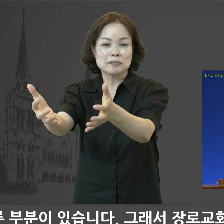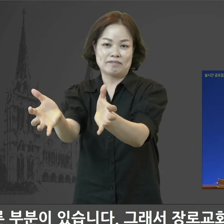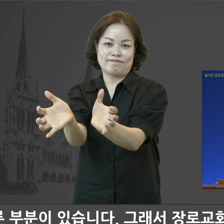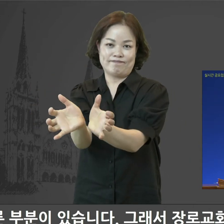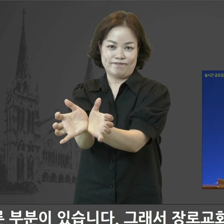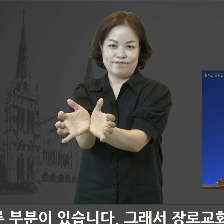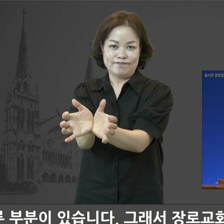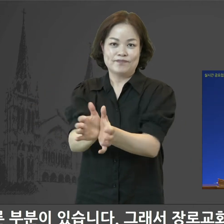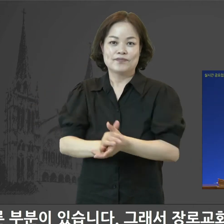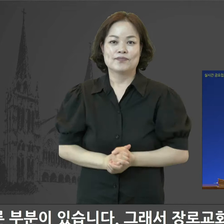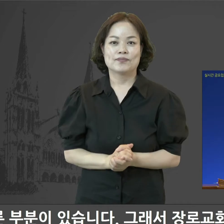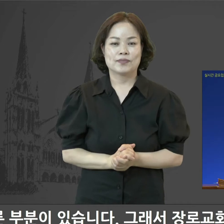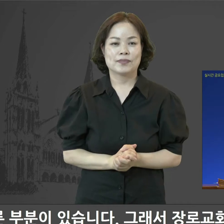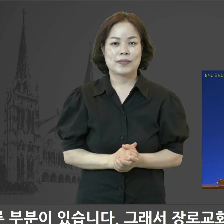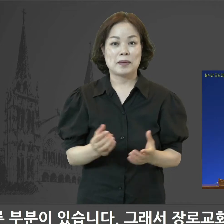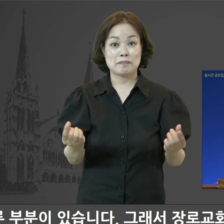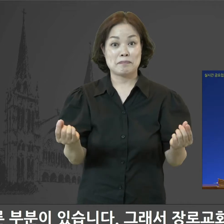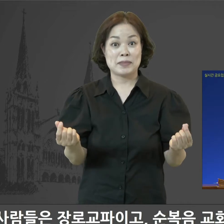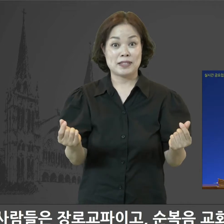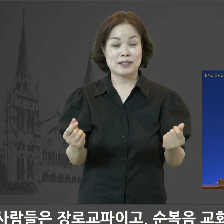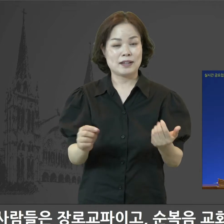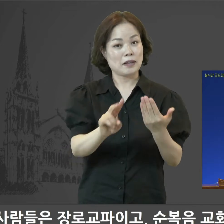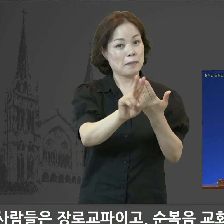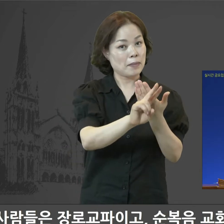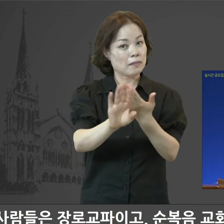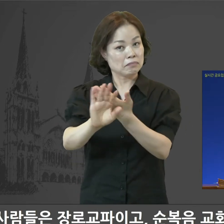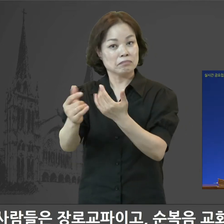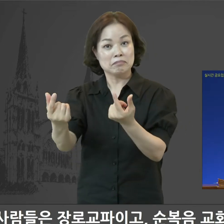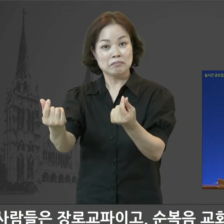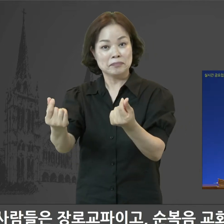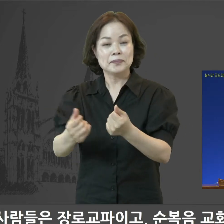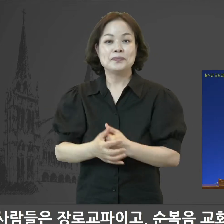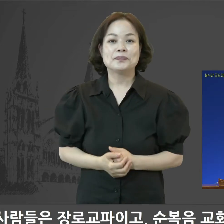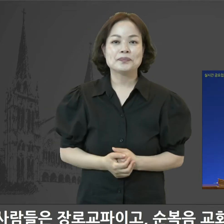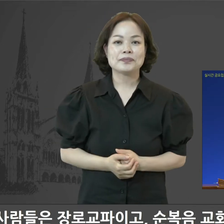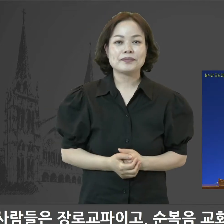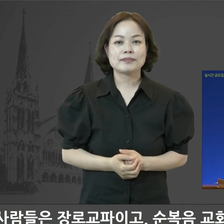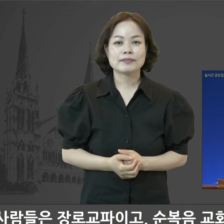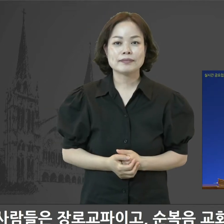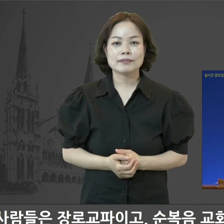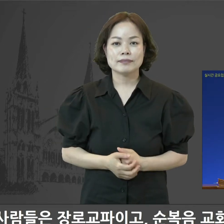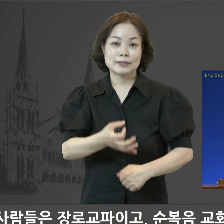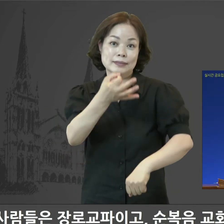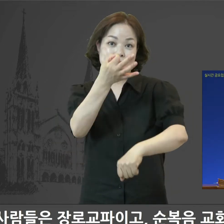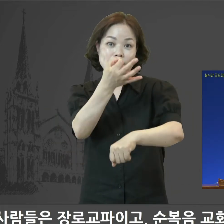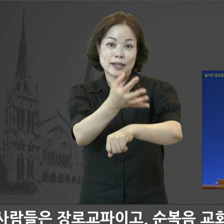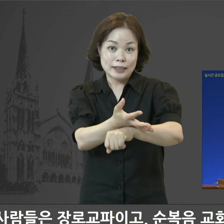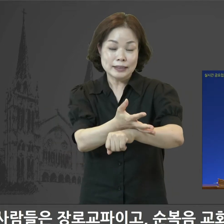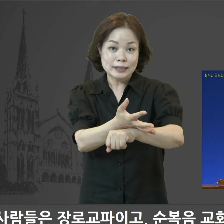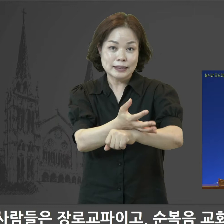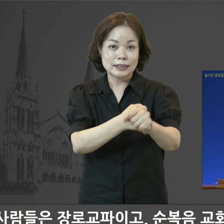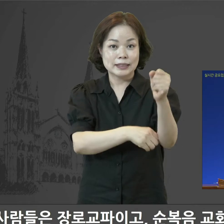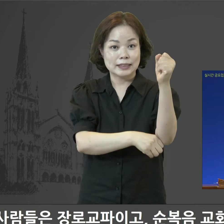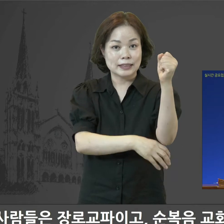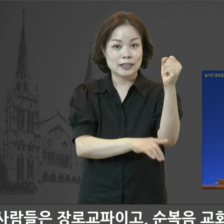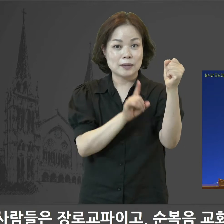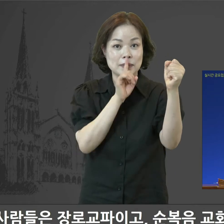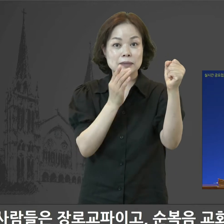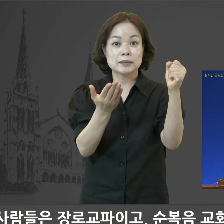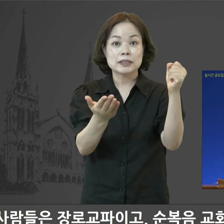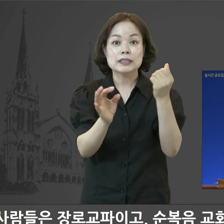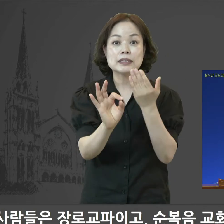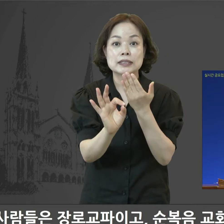분류해 볼 수 있는 것하고 비슷하다 볼 수 있겠습니다. 아주 간단하게만 그 이제 근원을 설명해